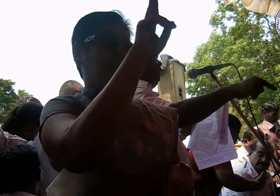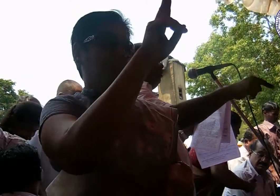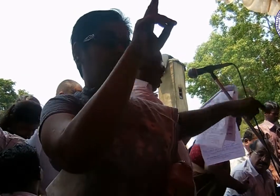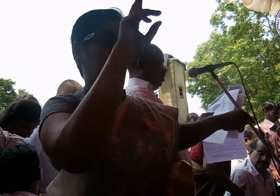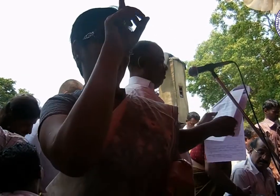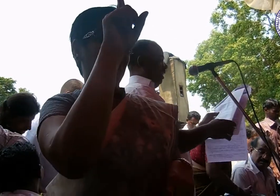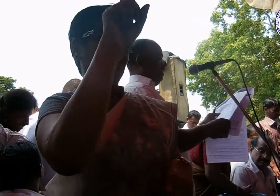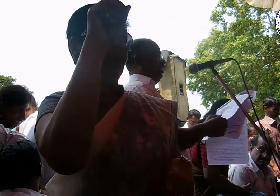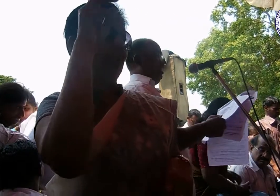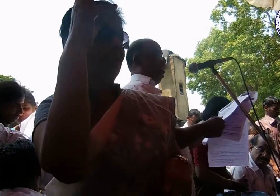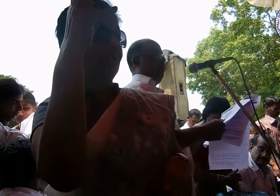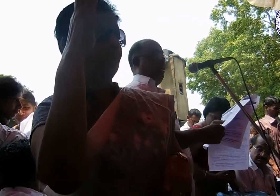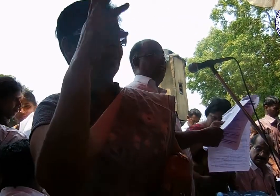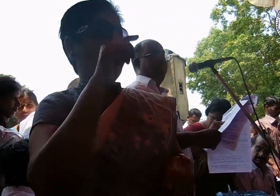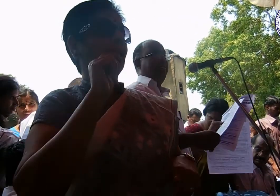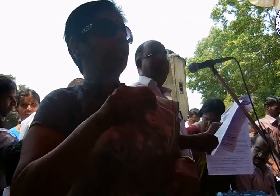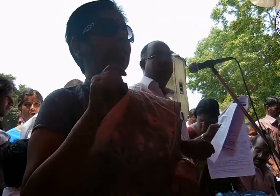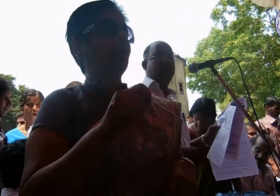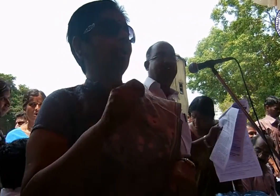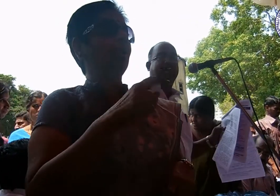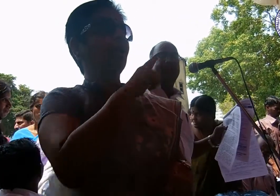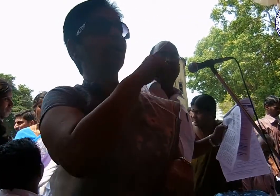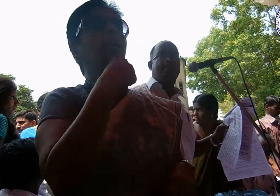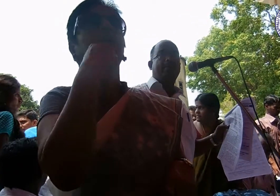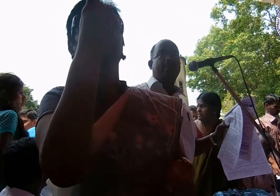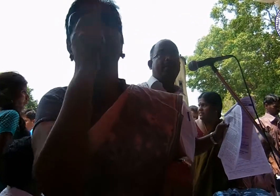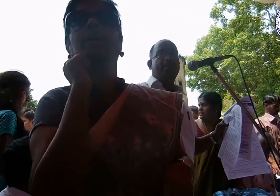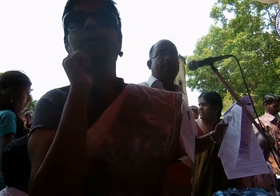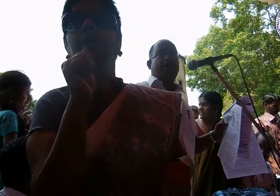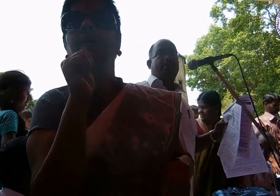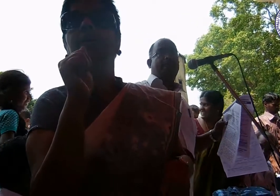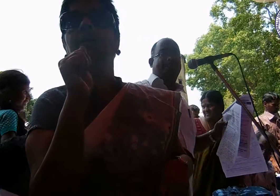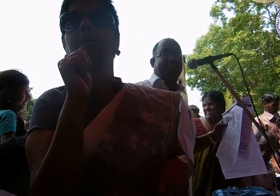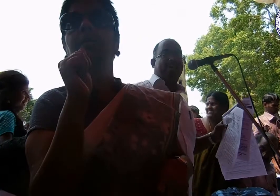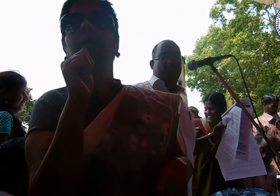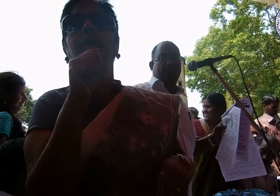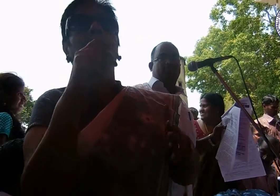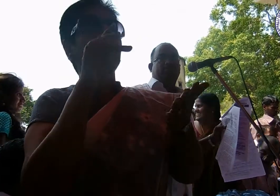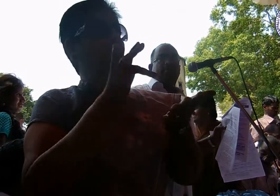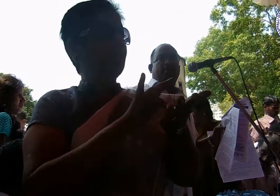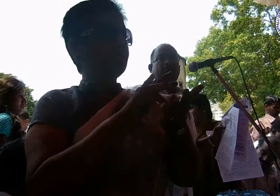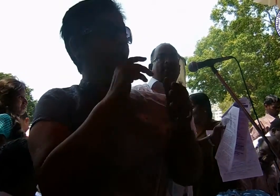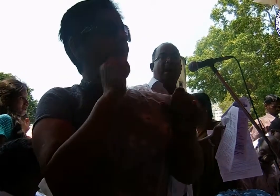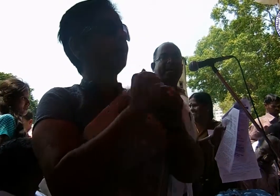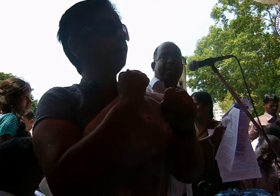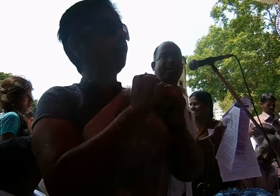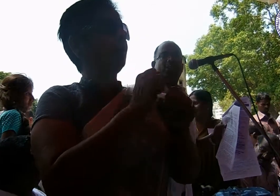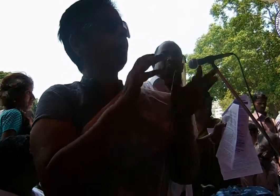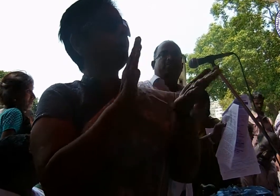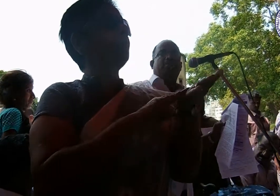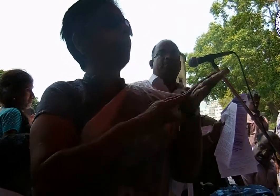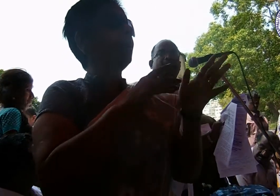என்ன சொல்றாங்க? மத்திய அரசும் மாநில அரசும்